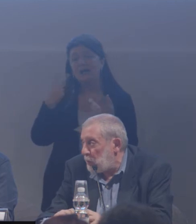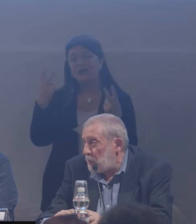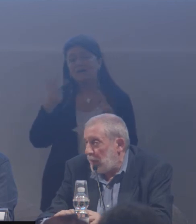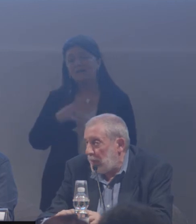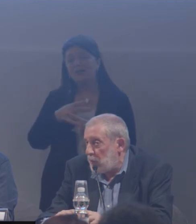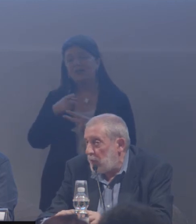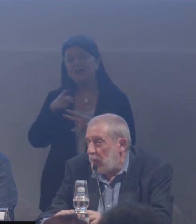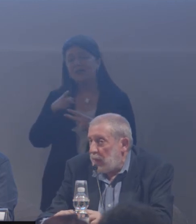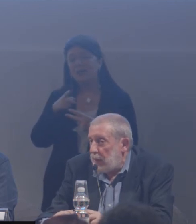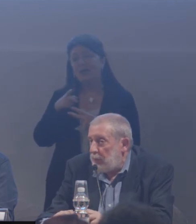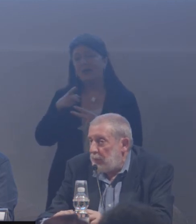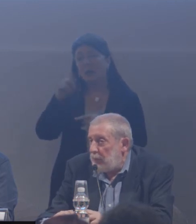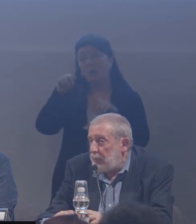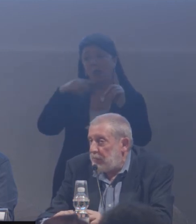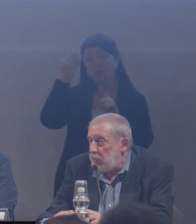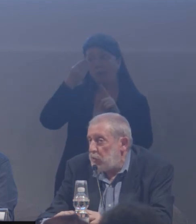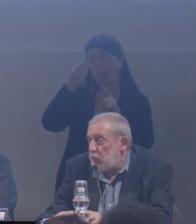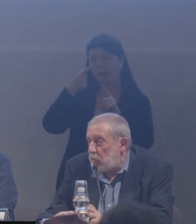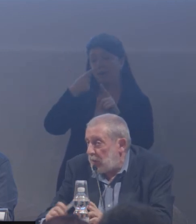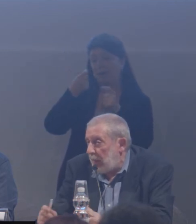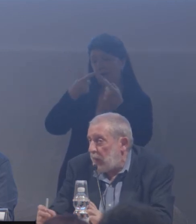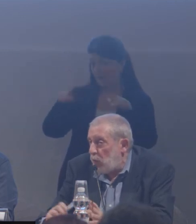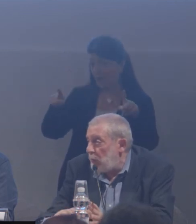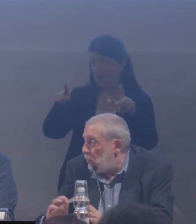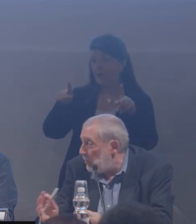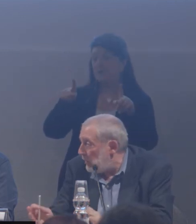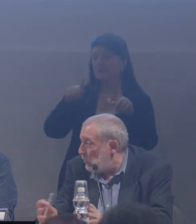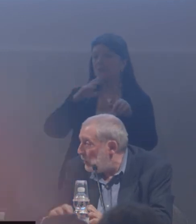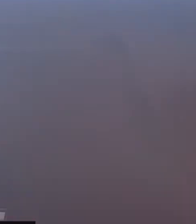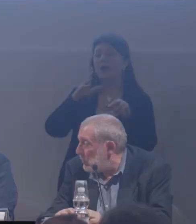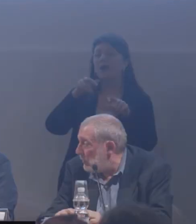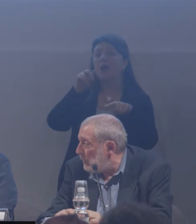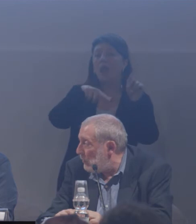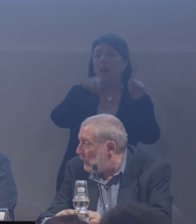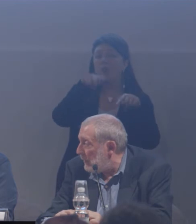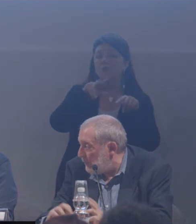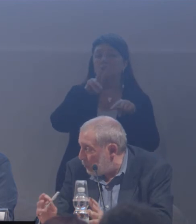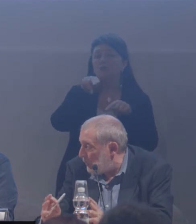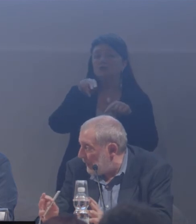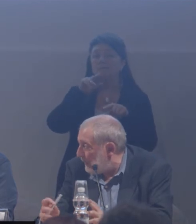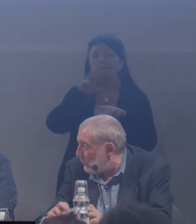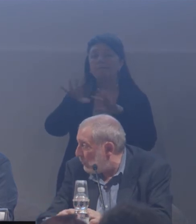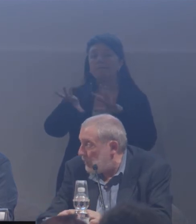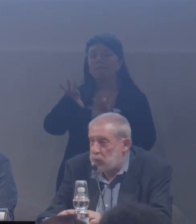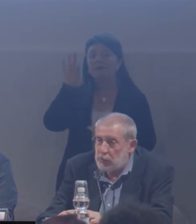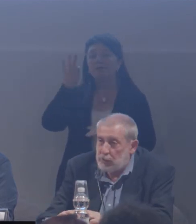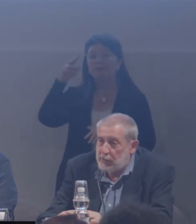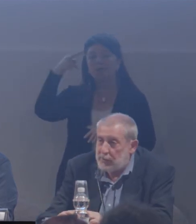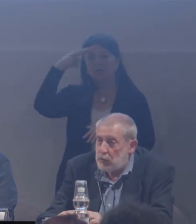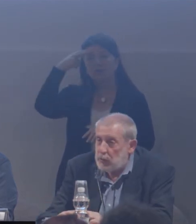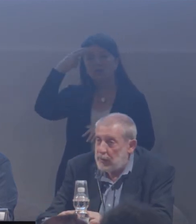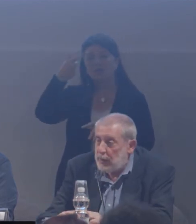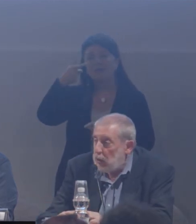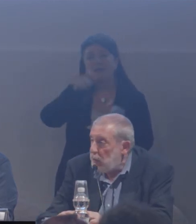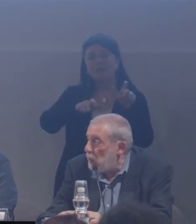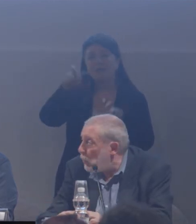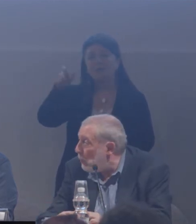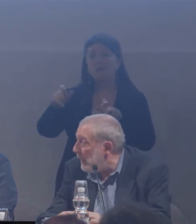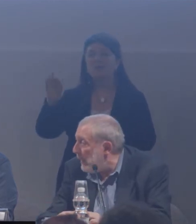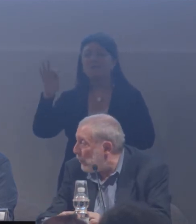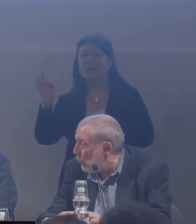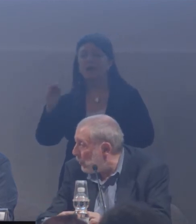parere contrario, che preferisci ricordare uomini come Falcone e Borsellino e quelli, tutti quelli che sono caduti in questa lotta,